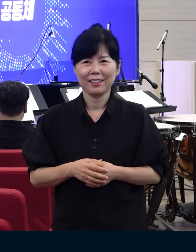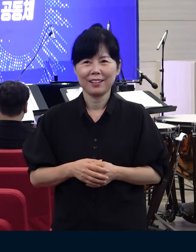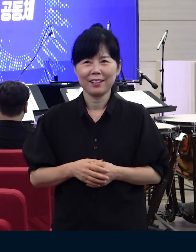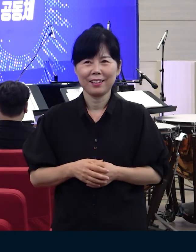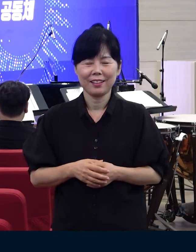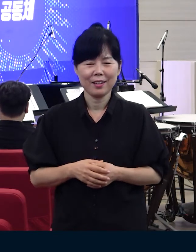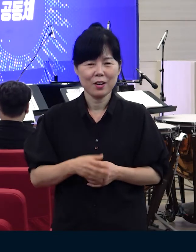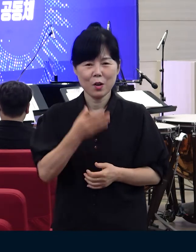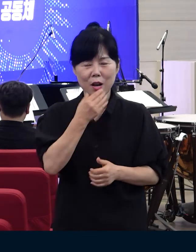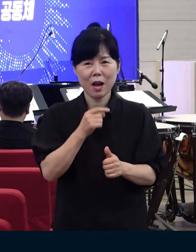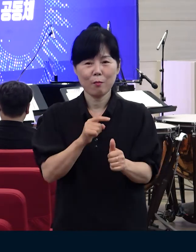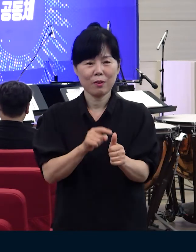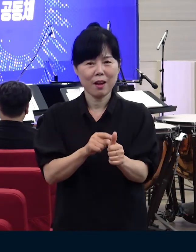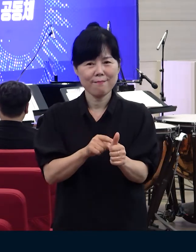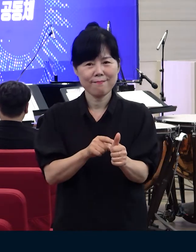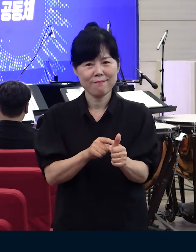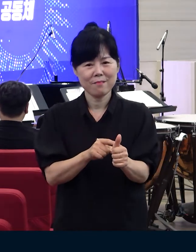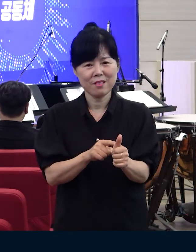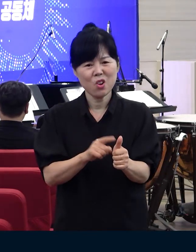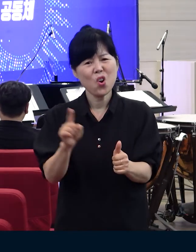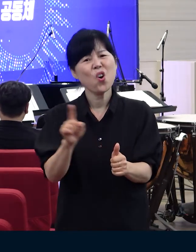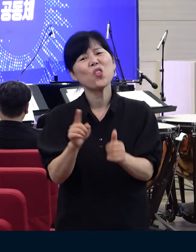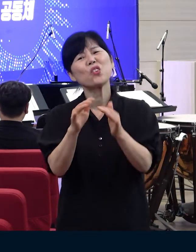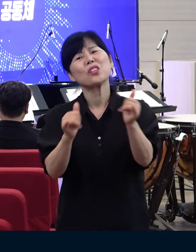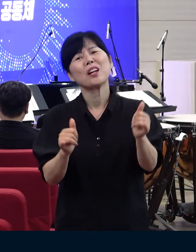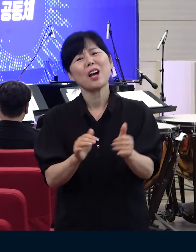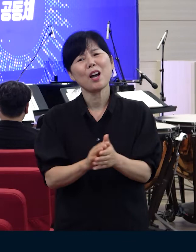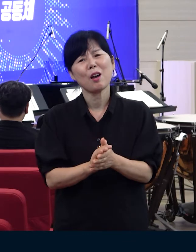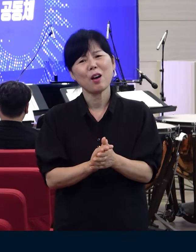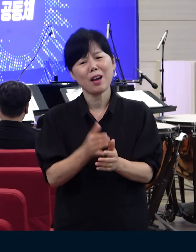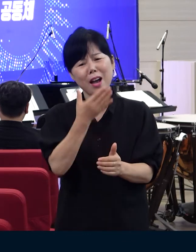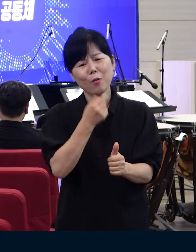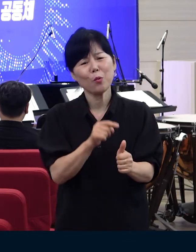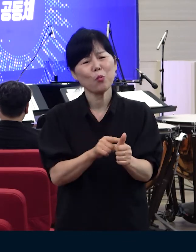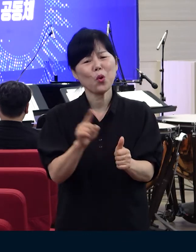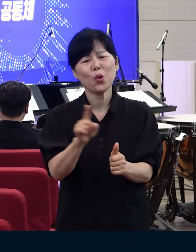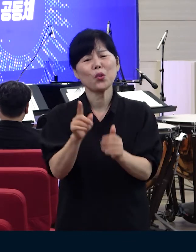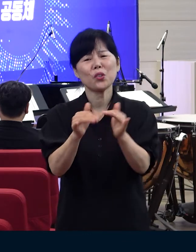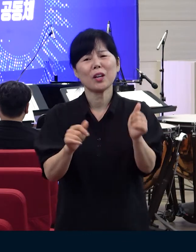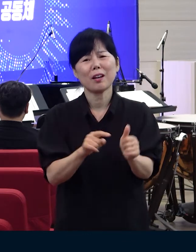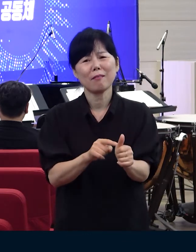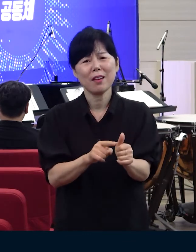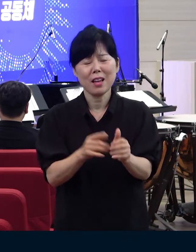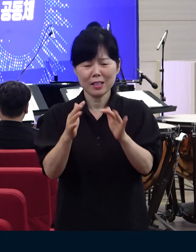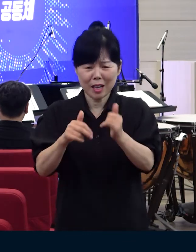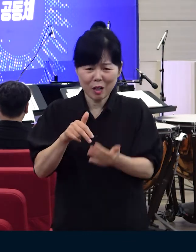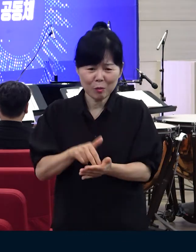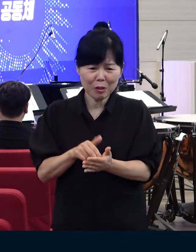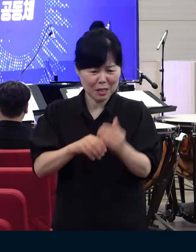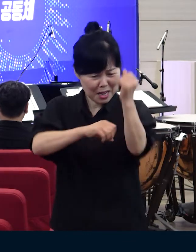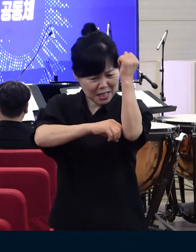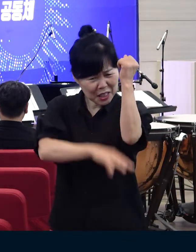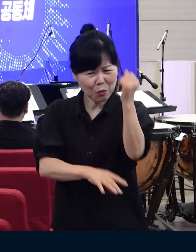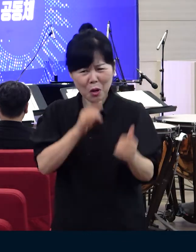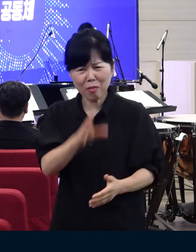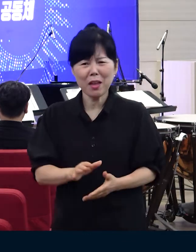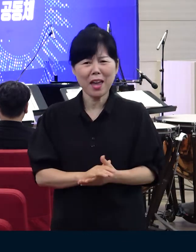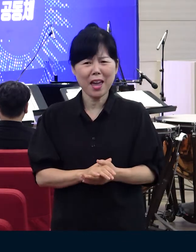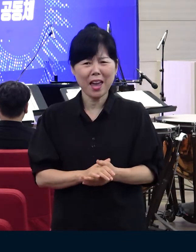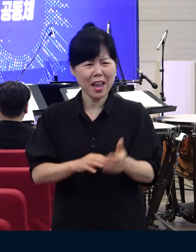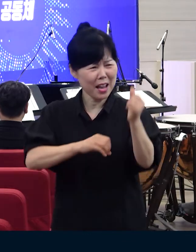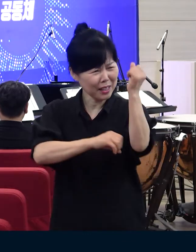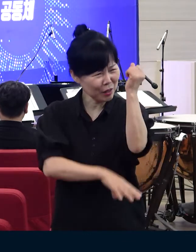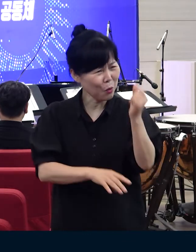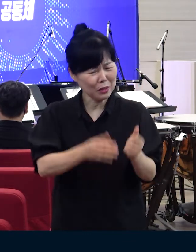도대체 아브라함이라고 하는 인간은 어떤 인간이냐 그 말이에요. 정말 인간으로서의 기본 함량도 안 되는 거 아니냐 그